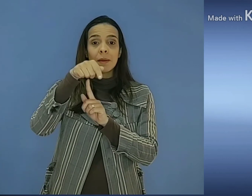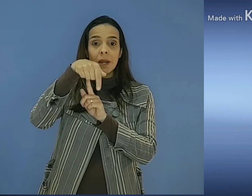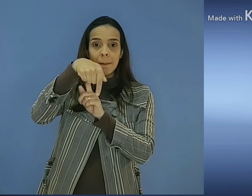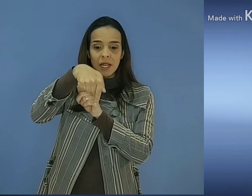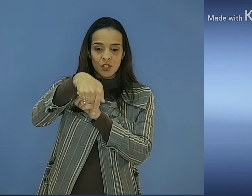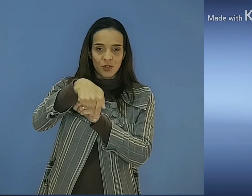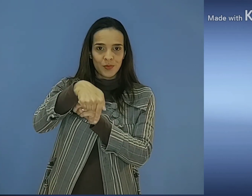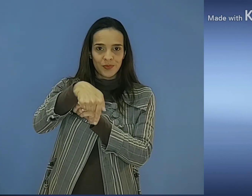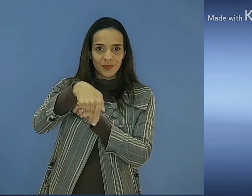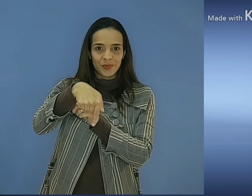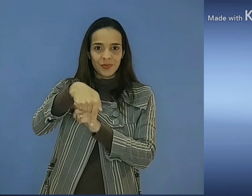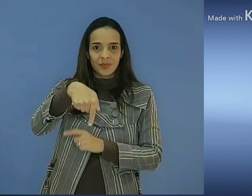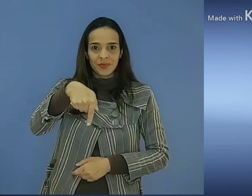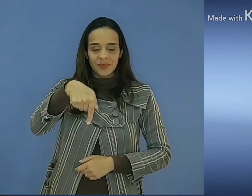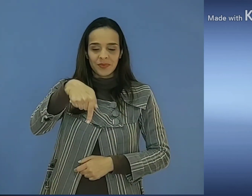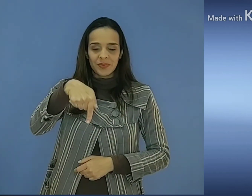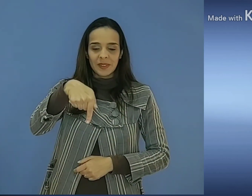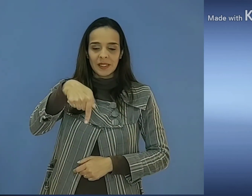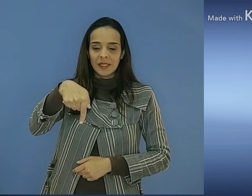G, mas é para baixo.